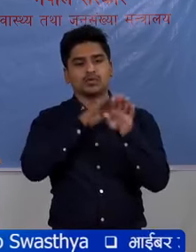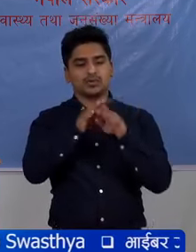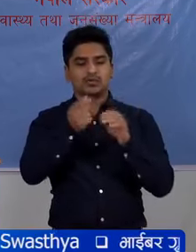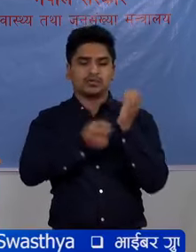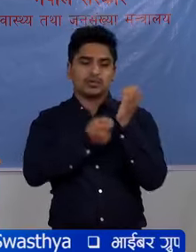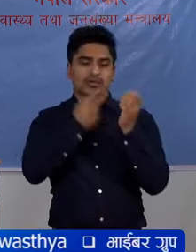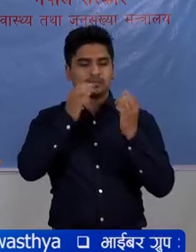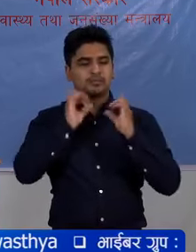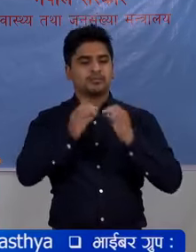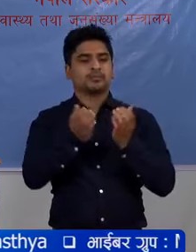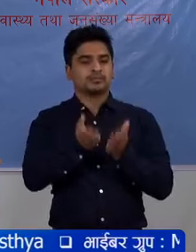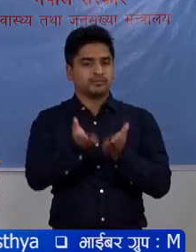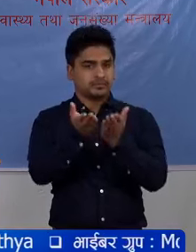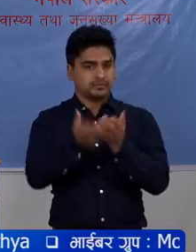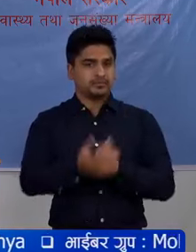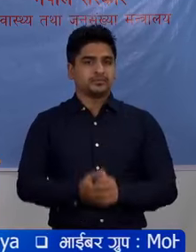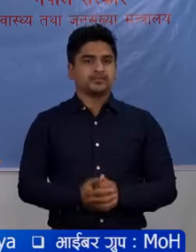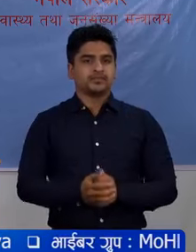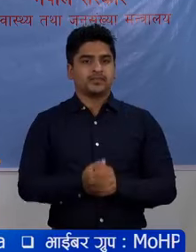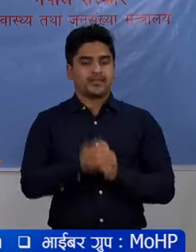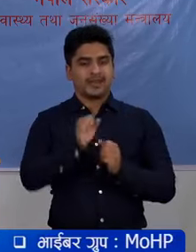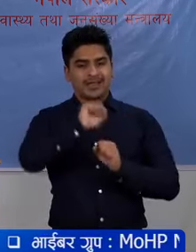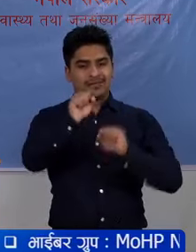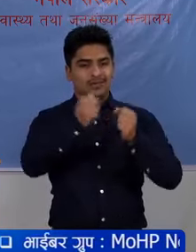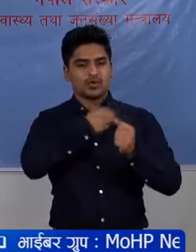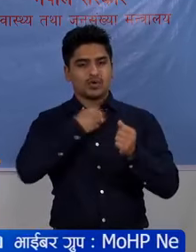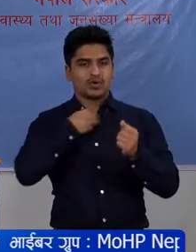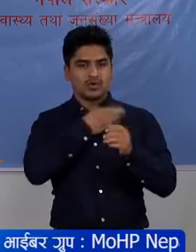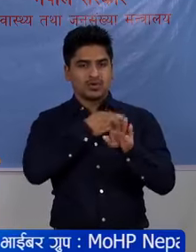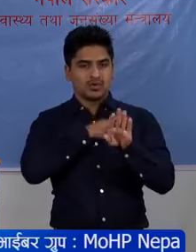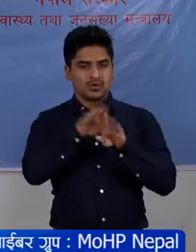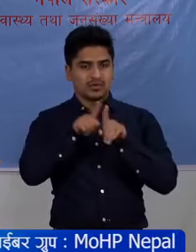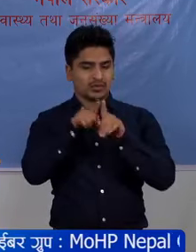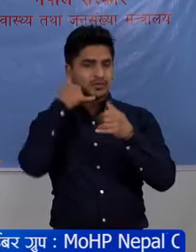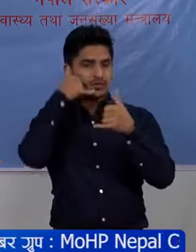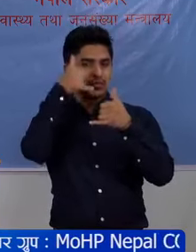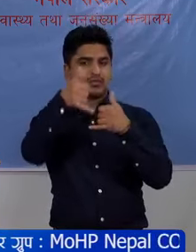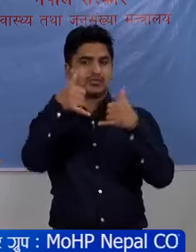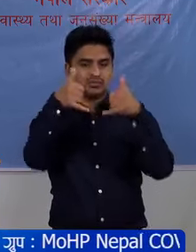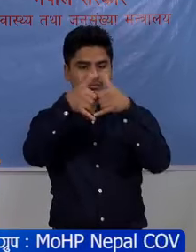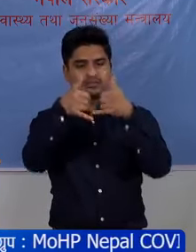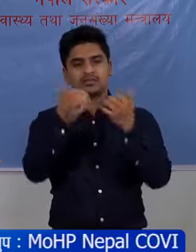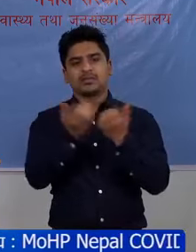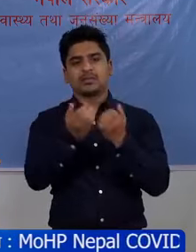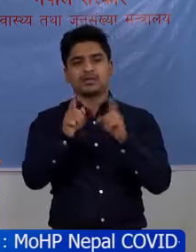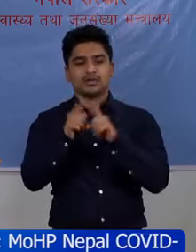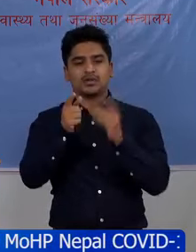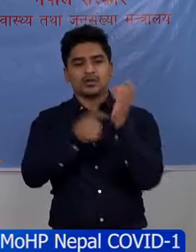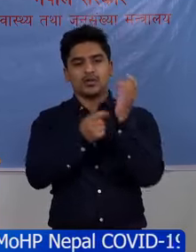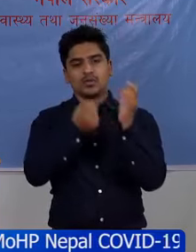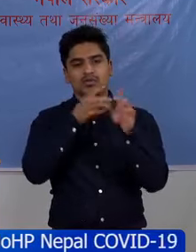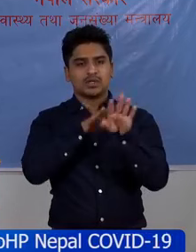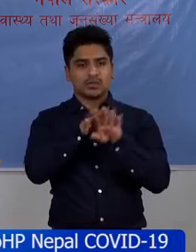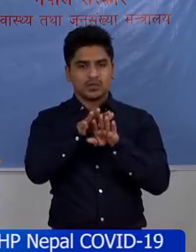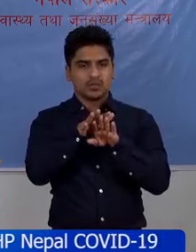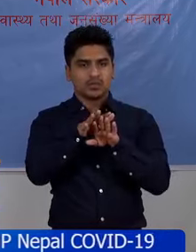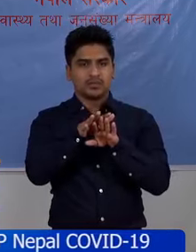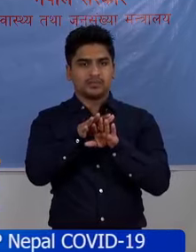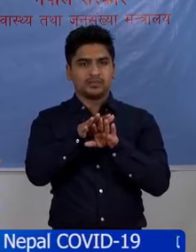सेबन गरी राखनों आमिलाई अनुरोद गर्शों आपनाची की सख अरुसंग टेलीफोन मा संपर्क गरेर यहार अउसदी अरुको